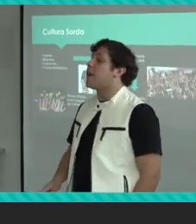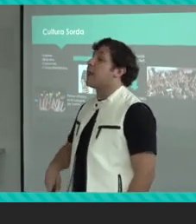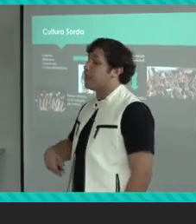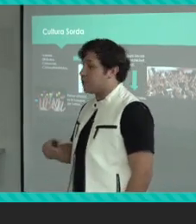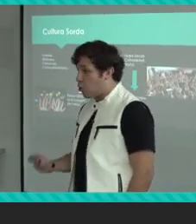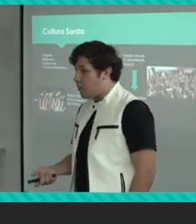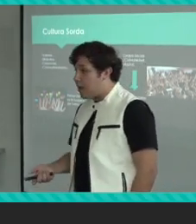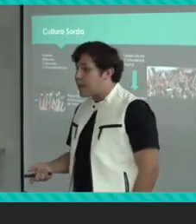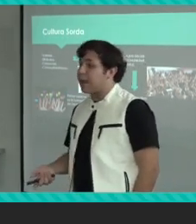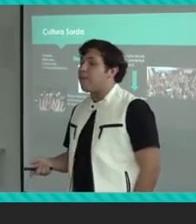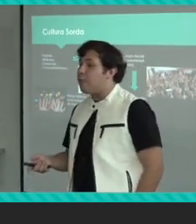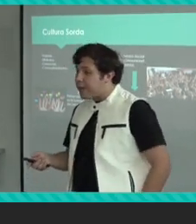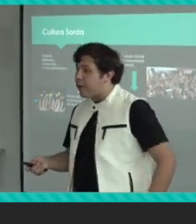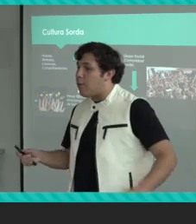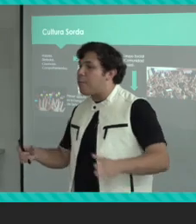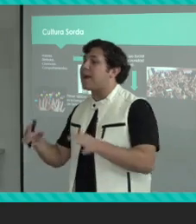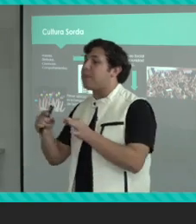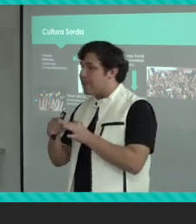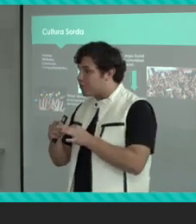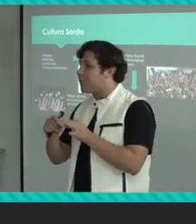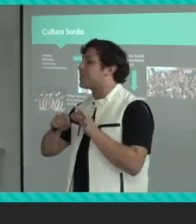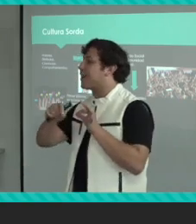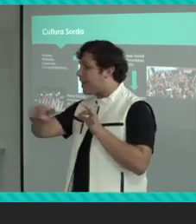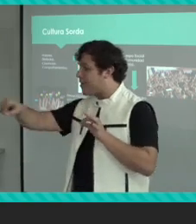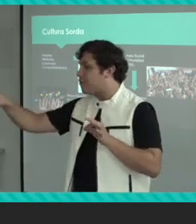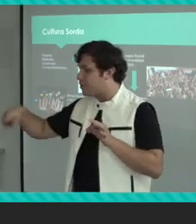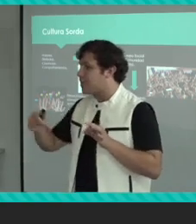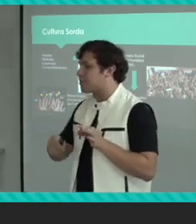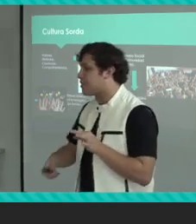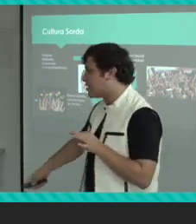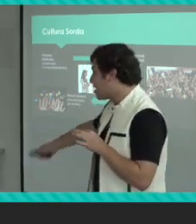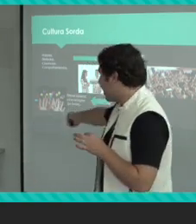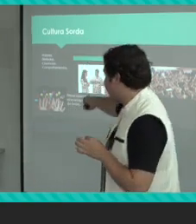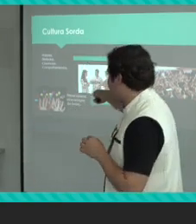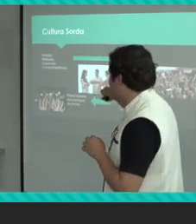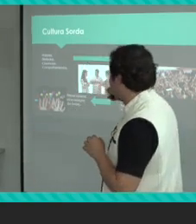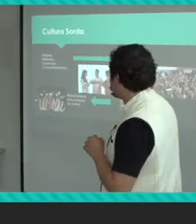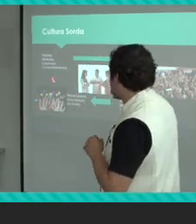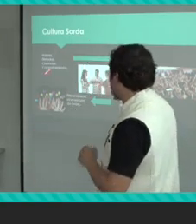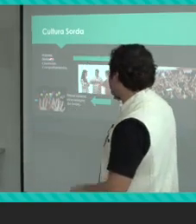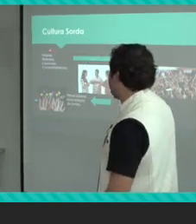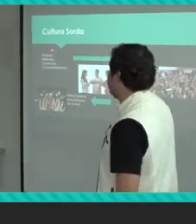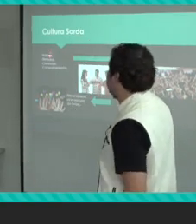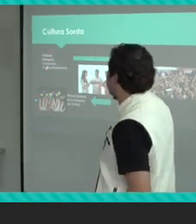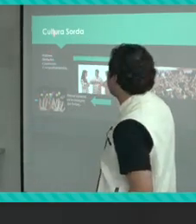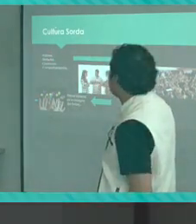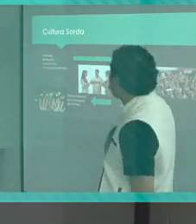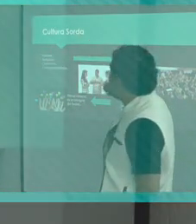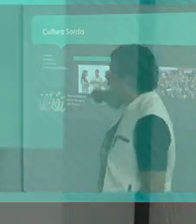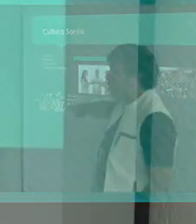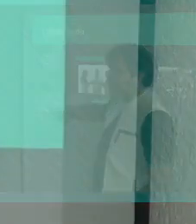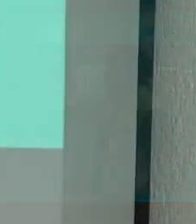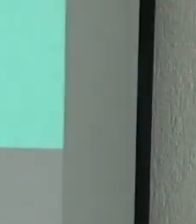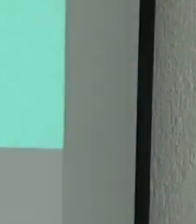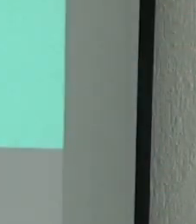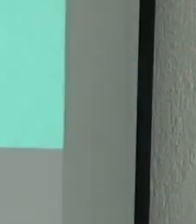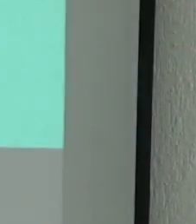el idioma que funge como pegamento entre cada uno de estos aspectos que vemos aquí. Valores, símbolos y creencias,